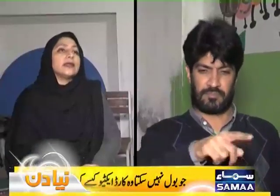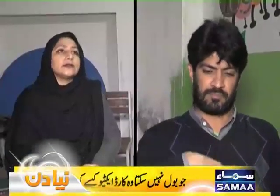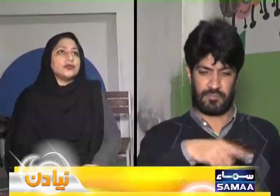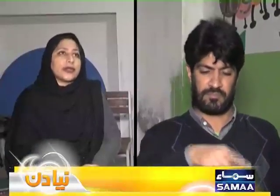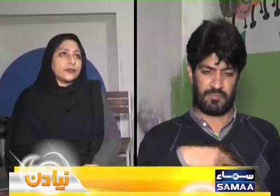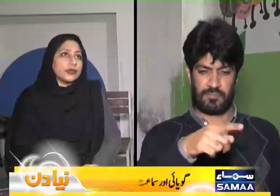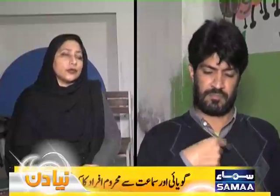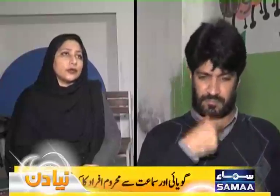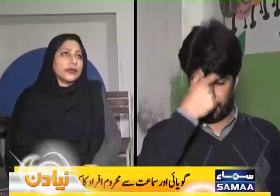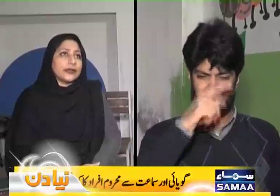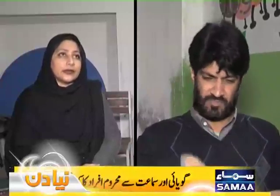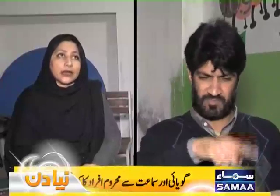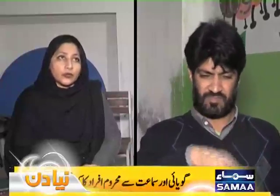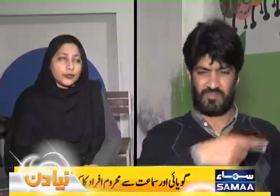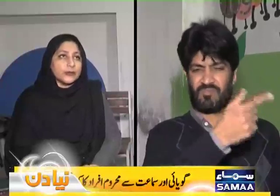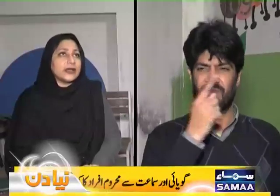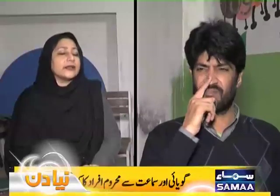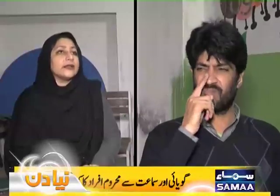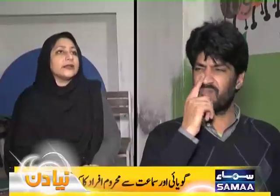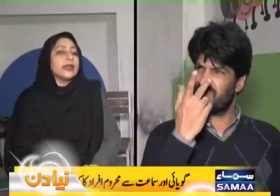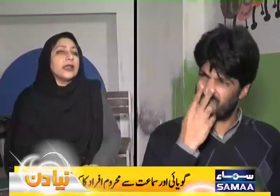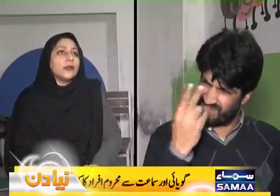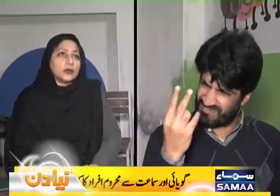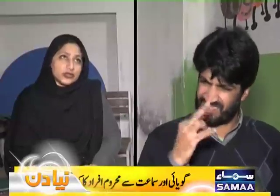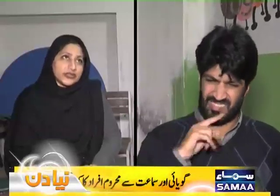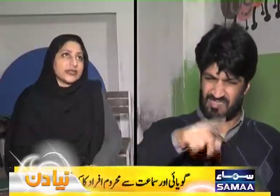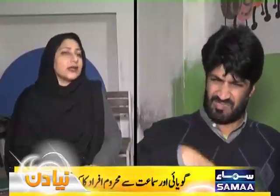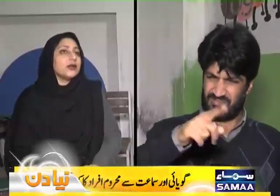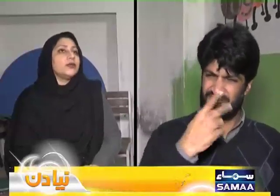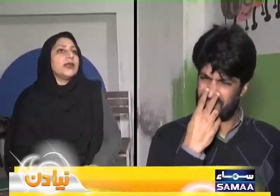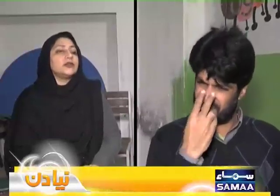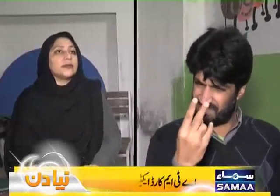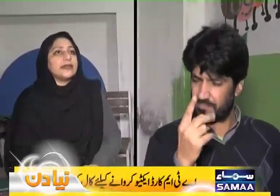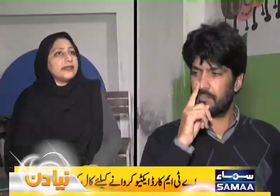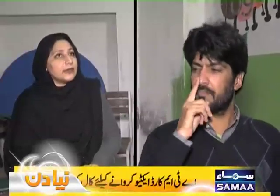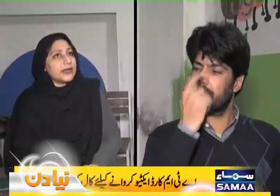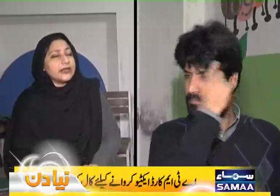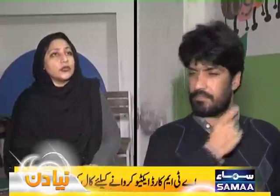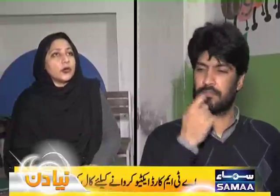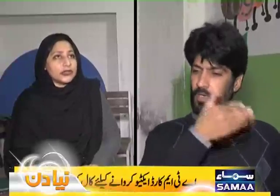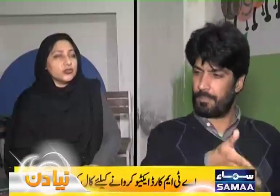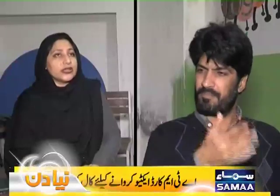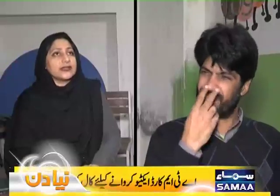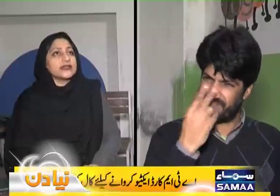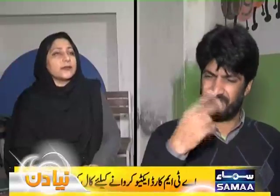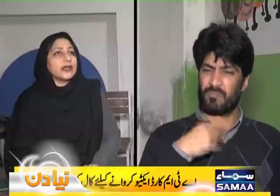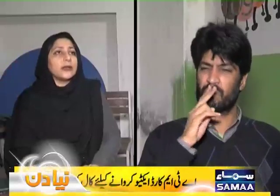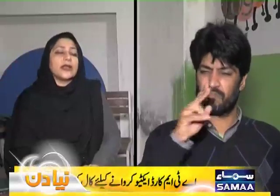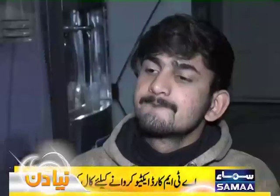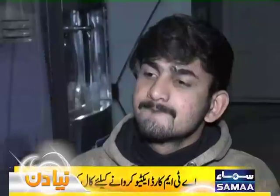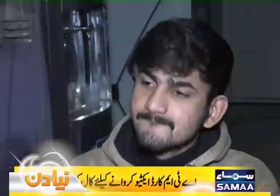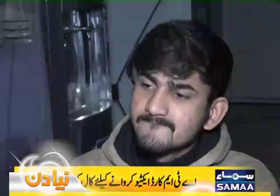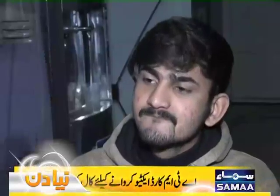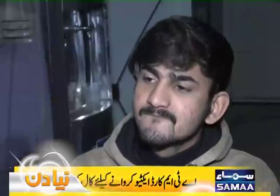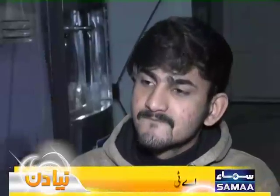पड़ा। बैंक जो है वो इनको अकाउंट भी नहीं बना के दे रहे थे, बहुत मुश्किल से इनका अकाउंट बना। उसके बाद एटीएम के लिए तो बहुत ही मुश्किलात का सामना करना